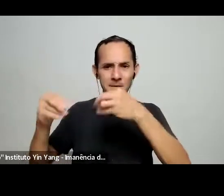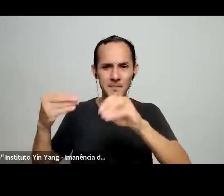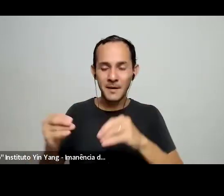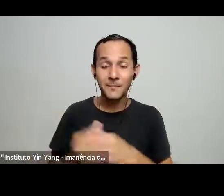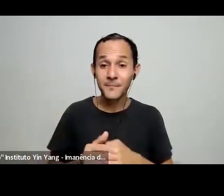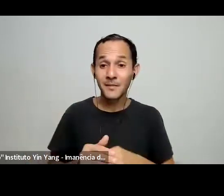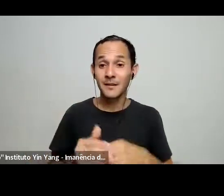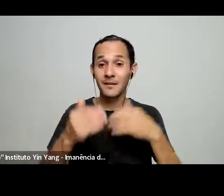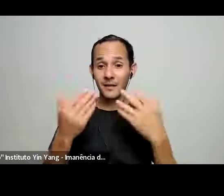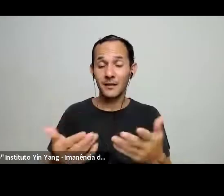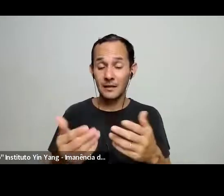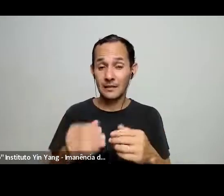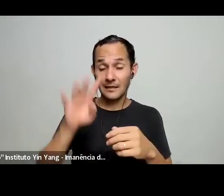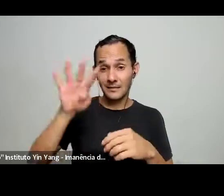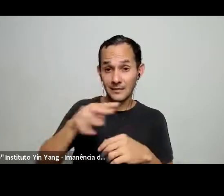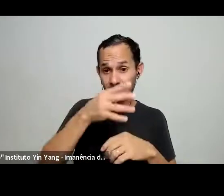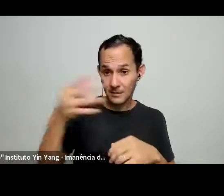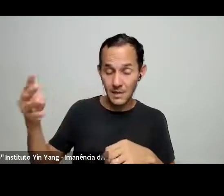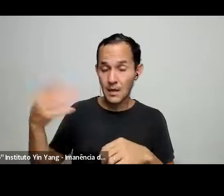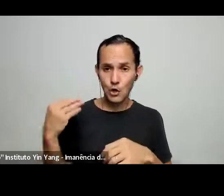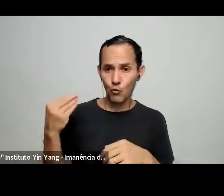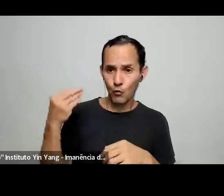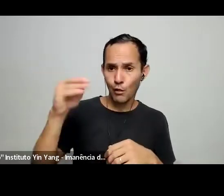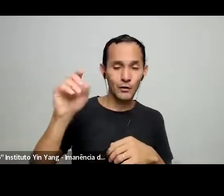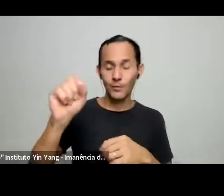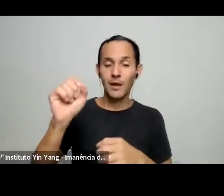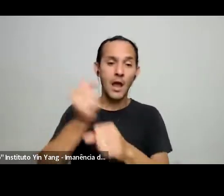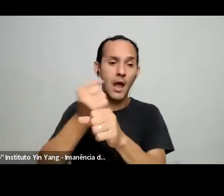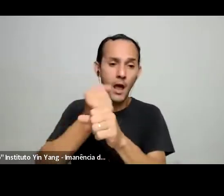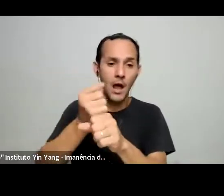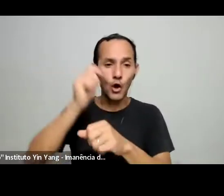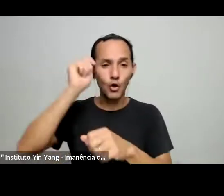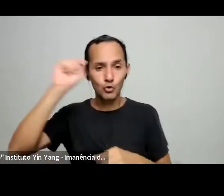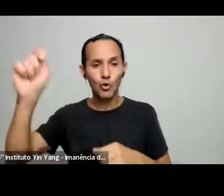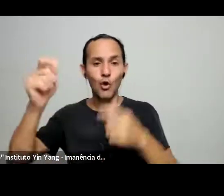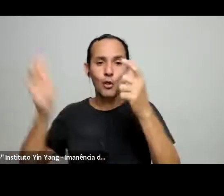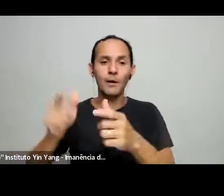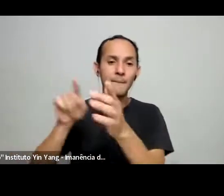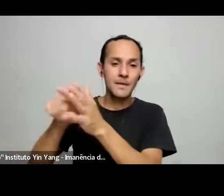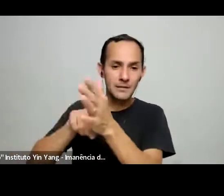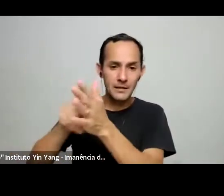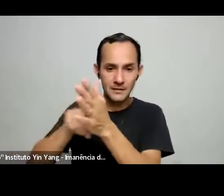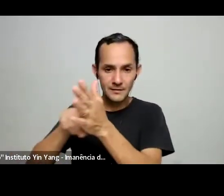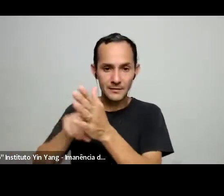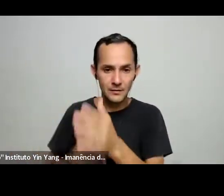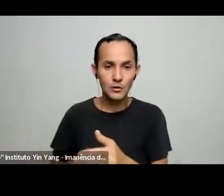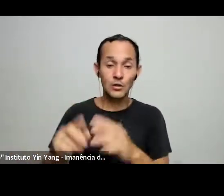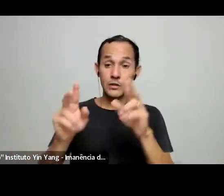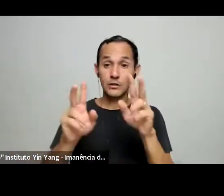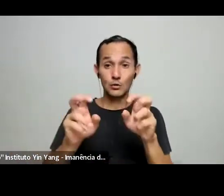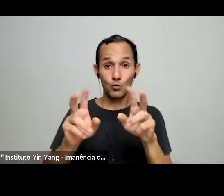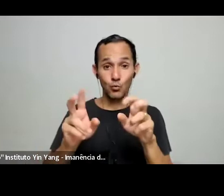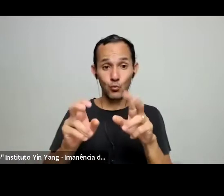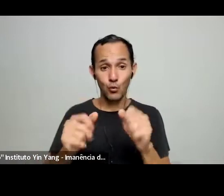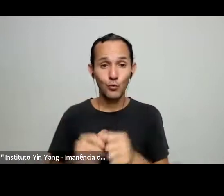Então, nessa tabela, eu coloquei ano, autor e o lugar da pesquisa, o título e